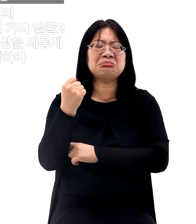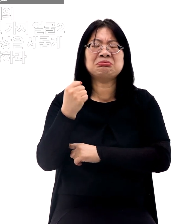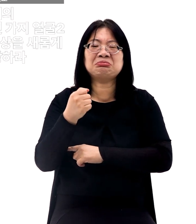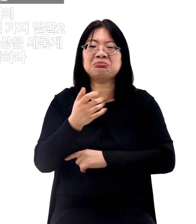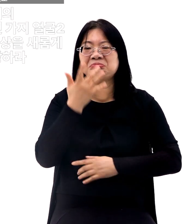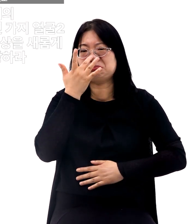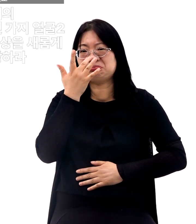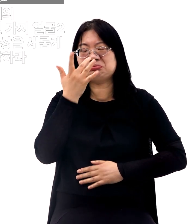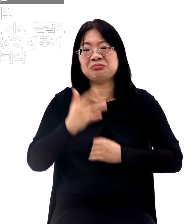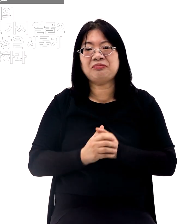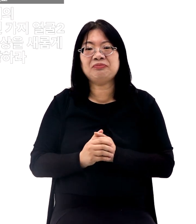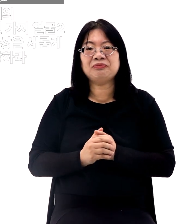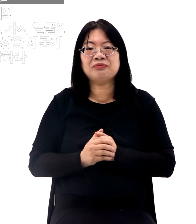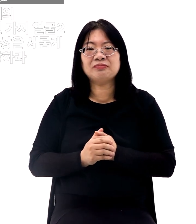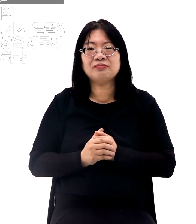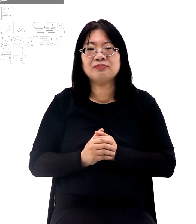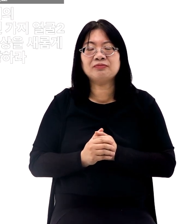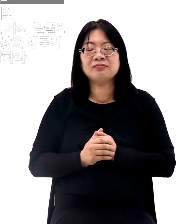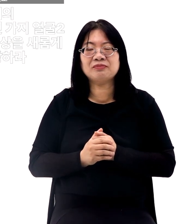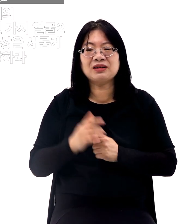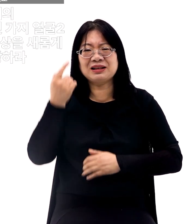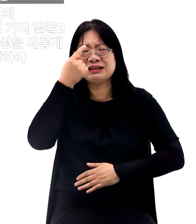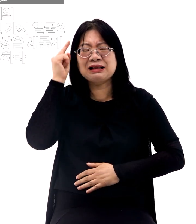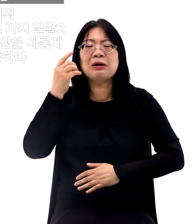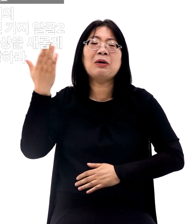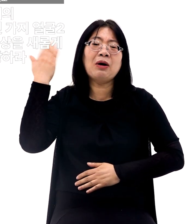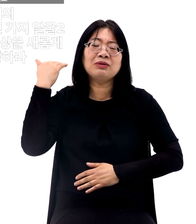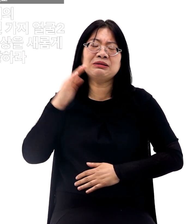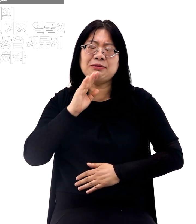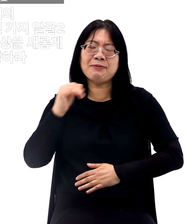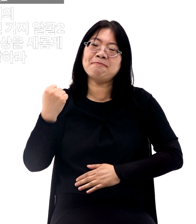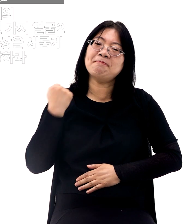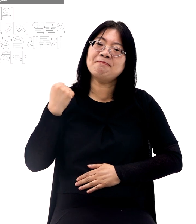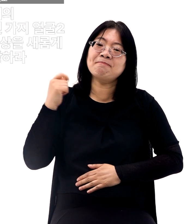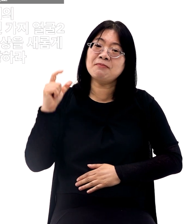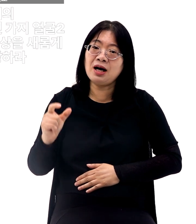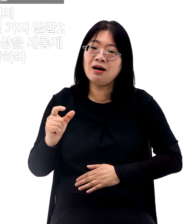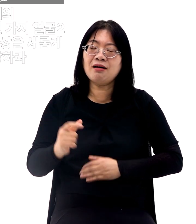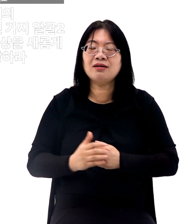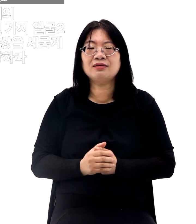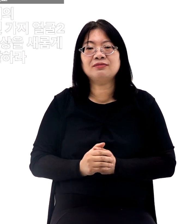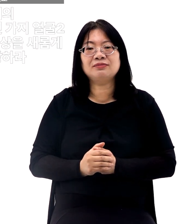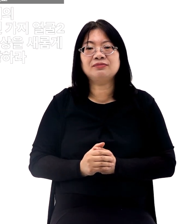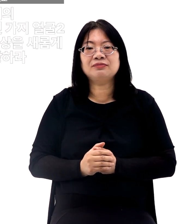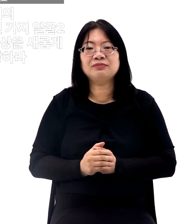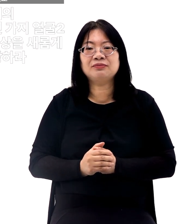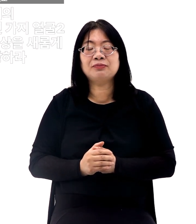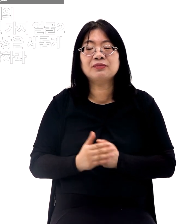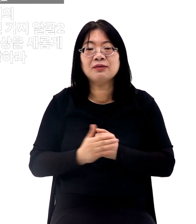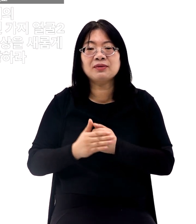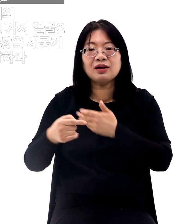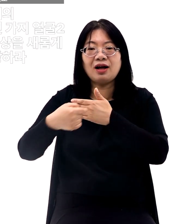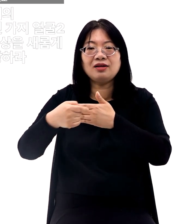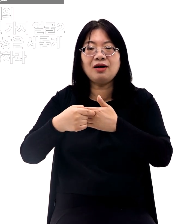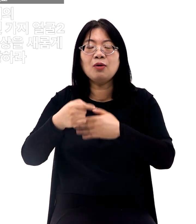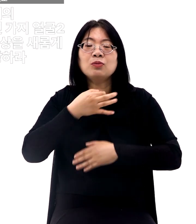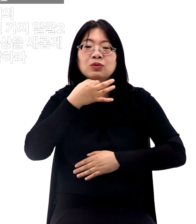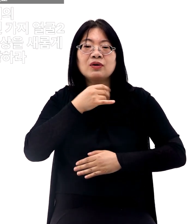없었습니다. 그러니까 소련이 그런 나라였어요. 그래서 그 나라의 그 대외적인 별명이 뭐냐